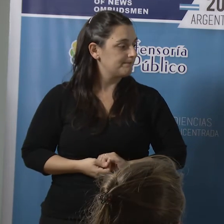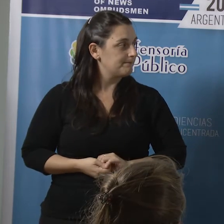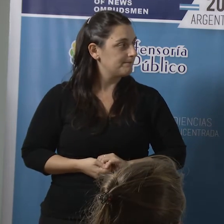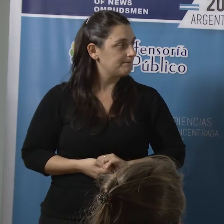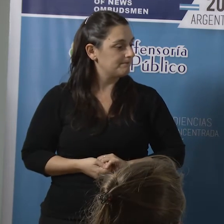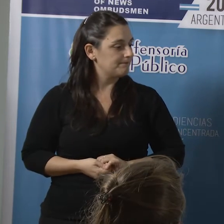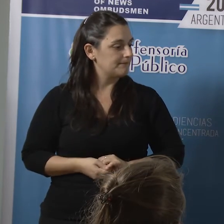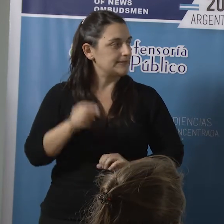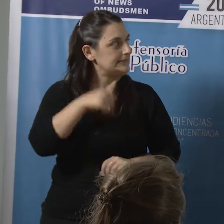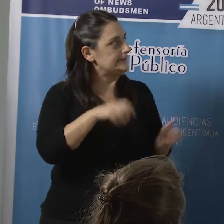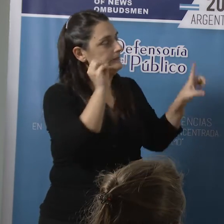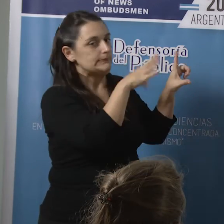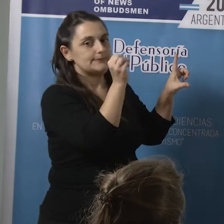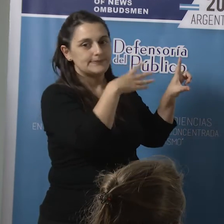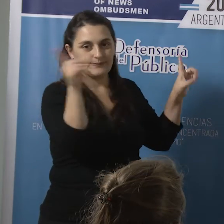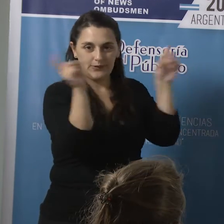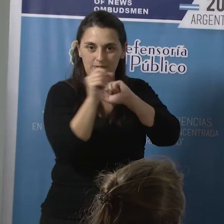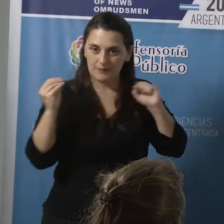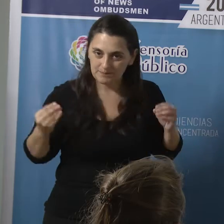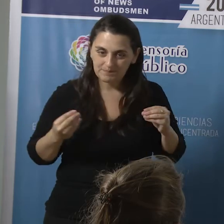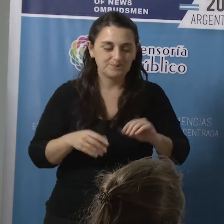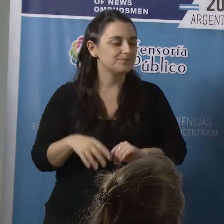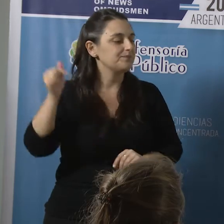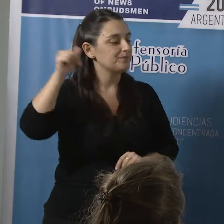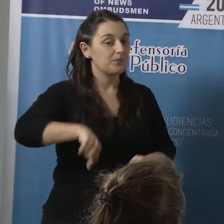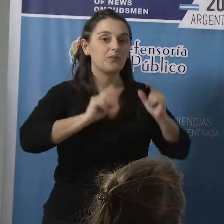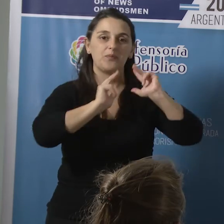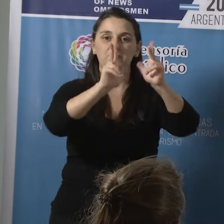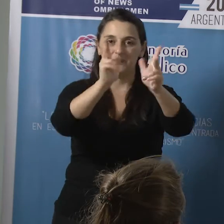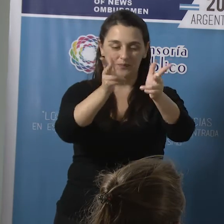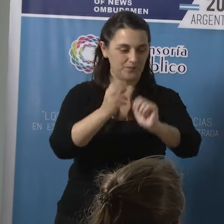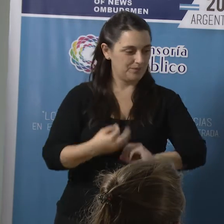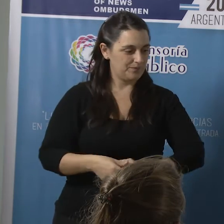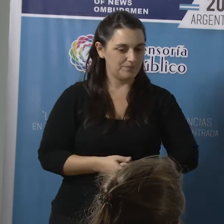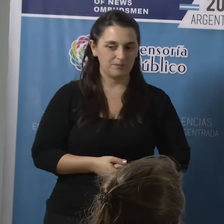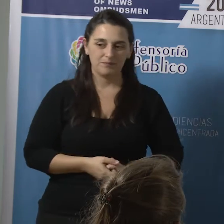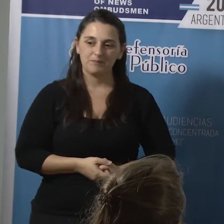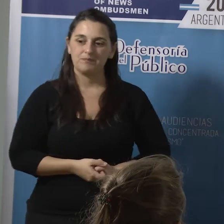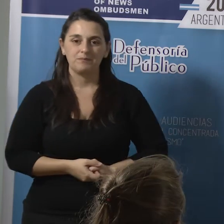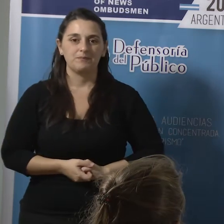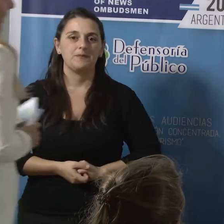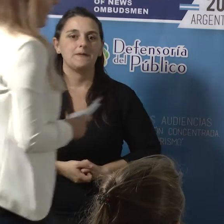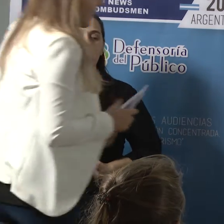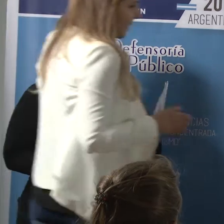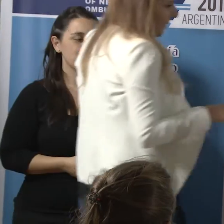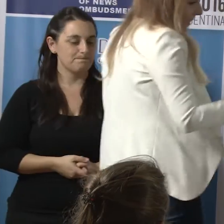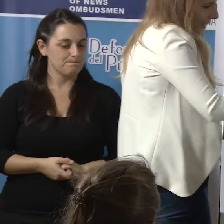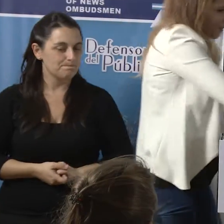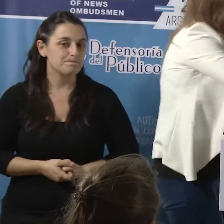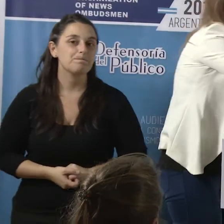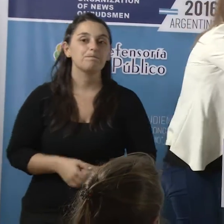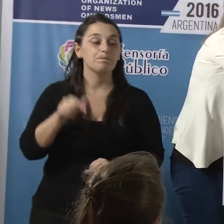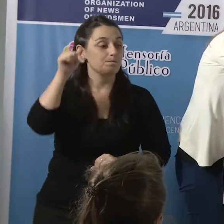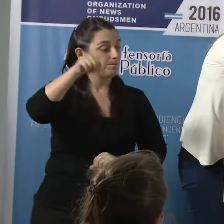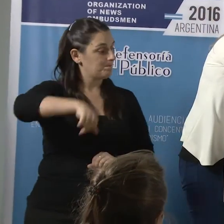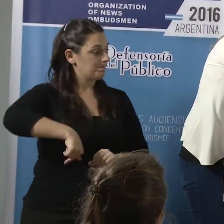Bien, tengo problemas con el PowerPoint, entonces voy a seguir haciendo la exposición. Bien, los problemas que enfrentan entonces las